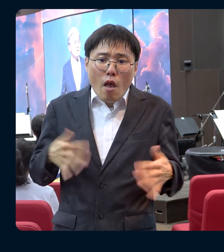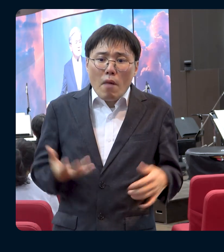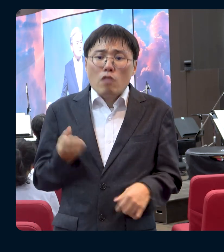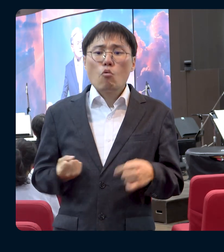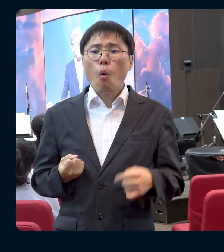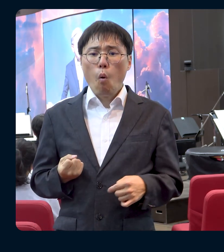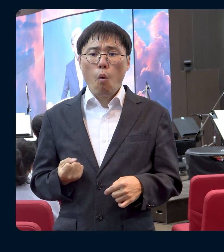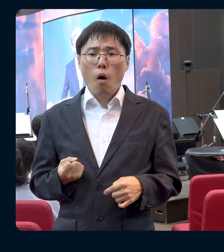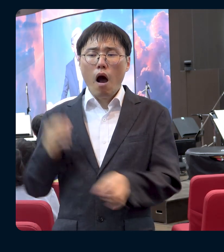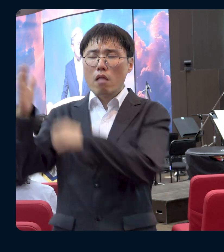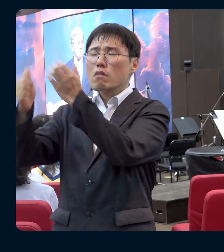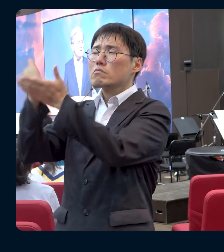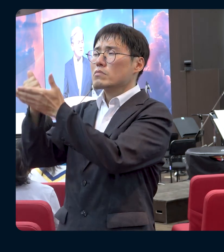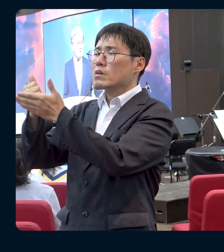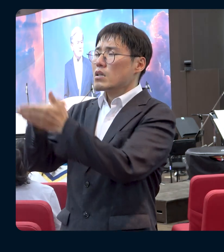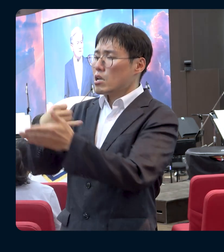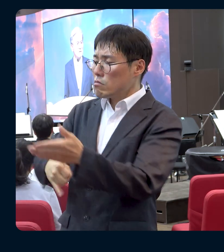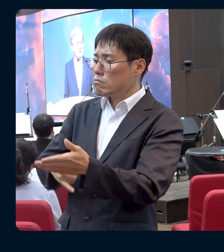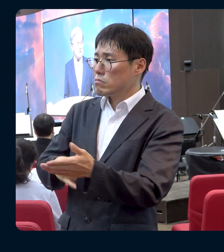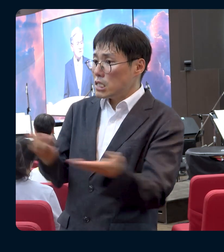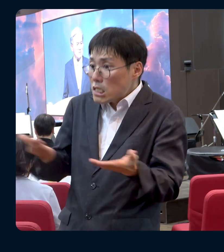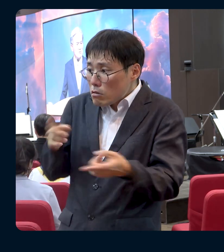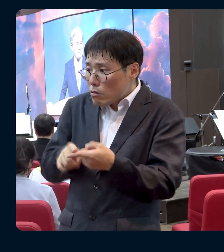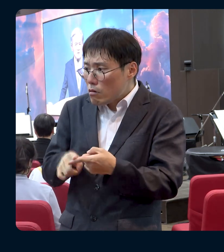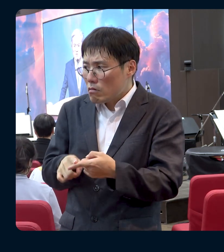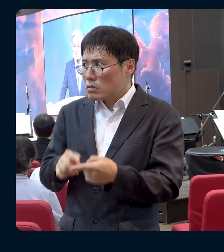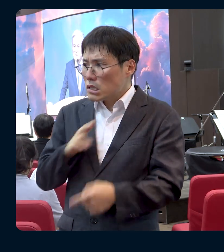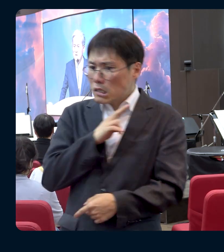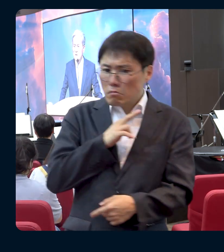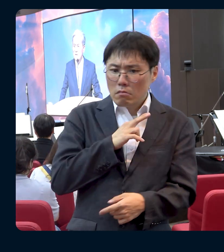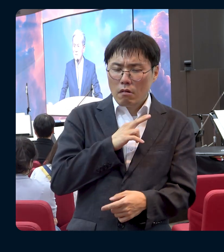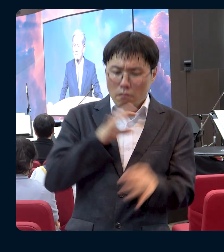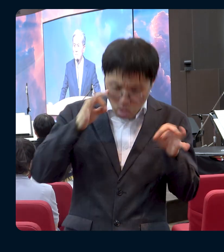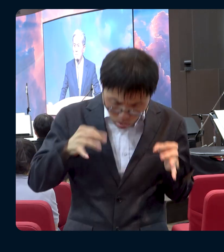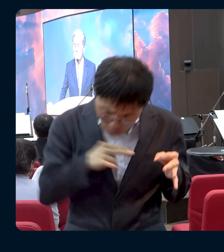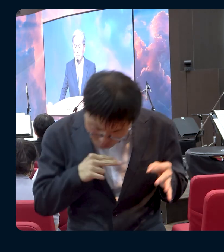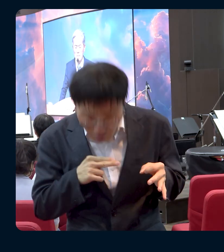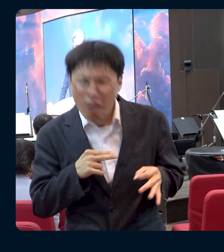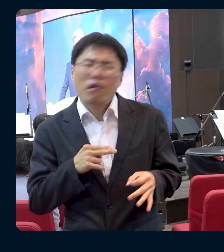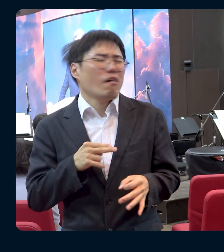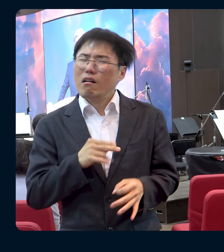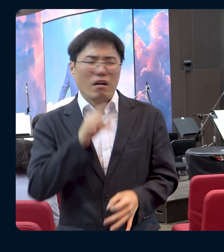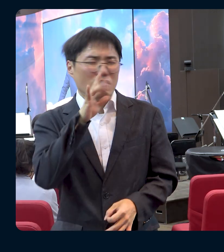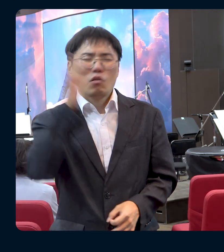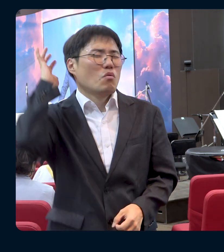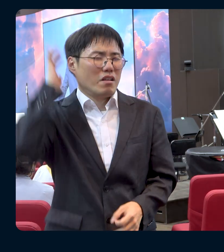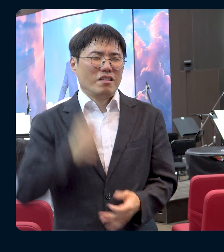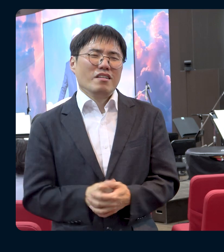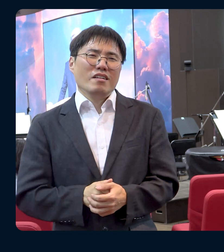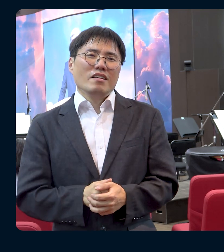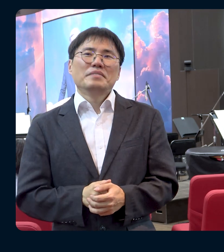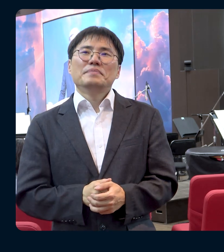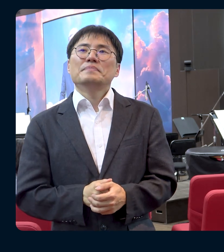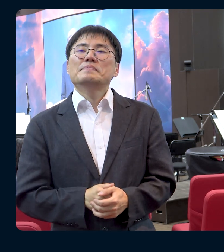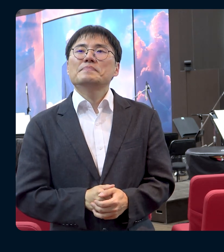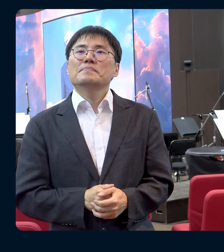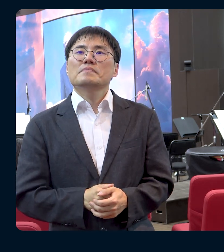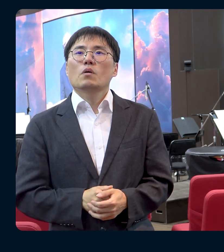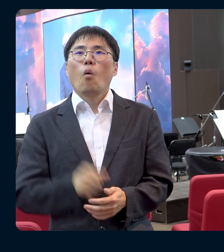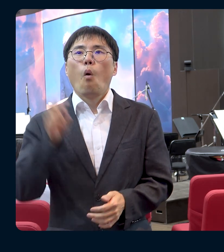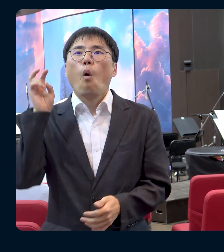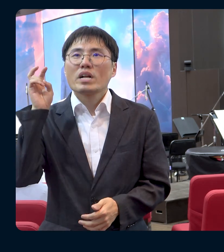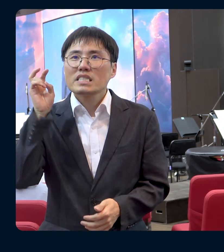앞에서 우리의 이 연약함 가지고 하나님의 자녀된 사실을 자꾸 의심할 수 있습니까?